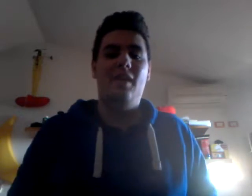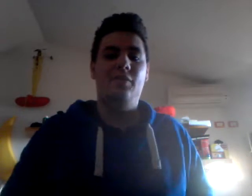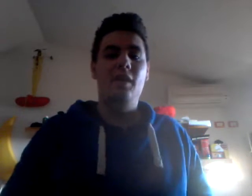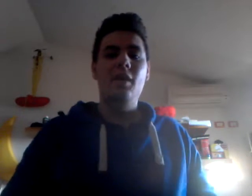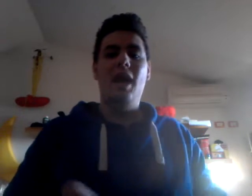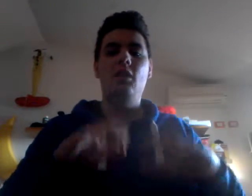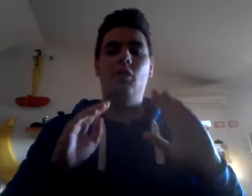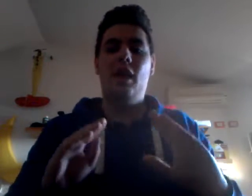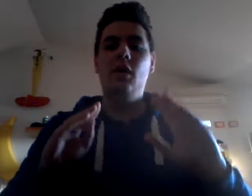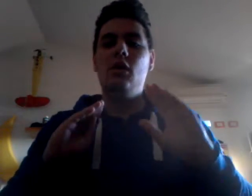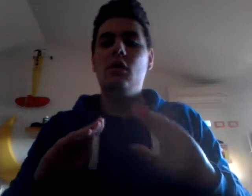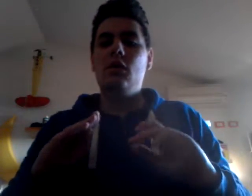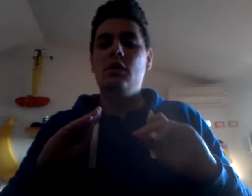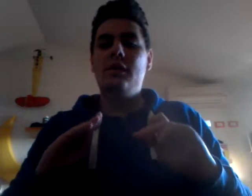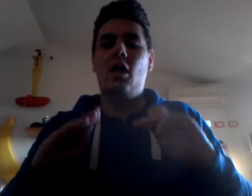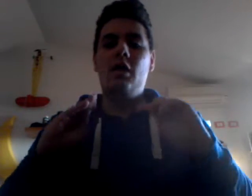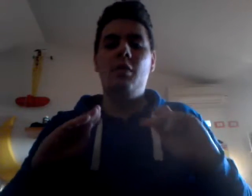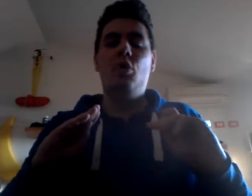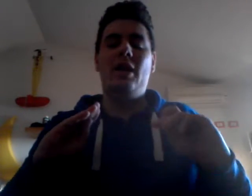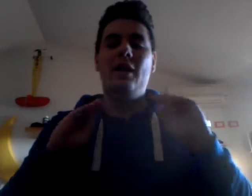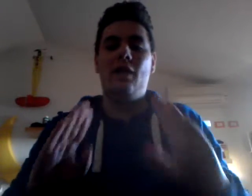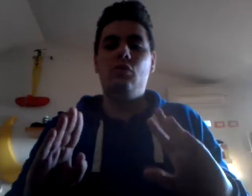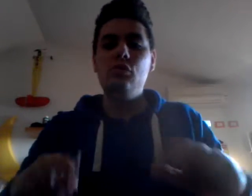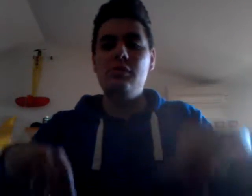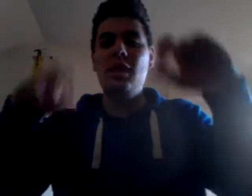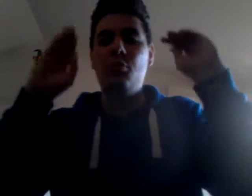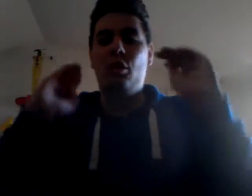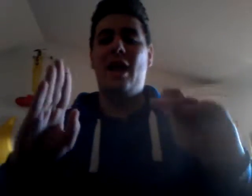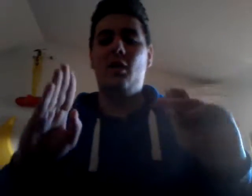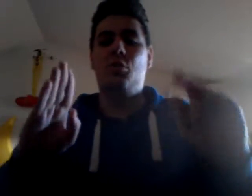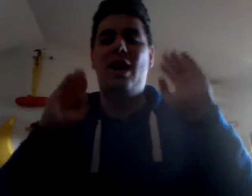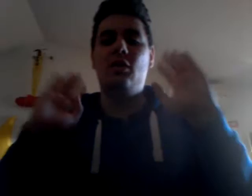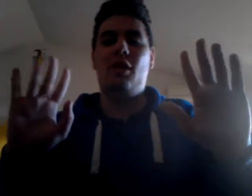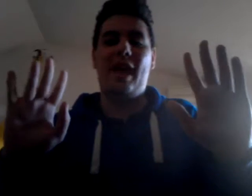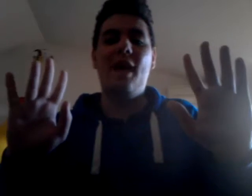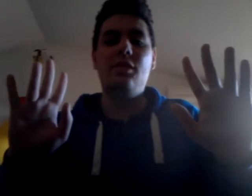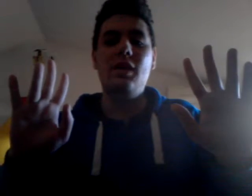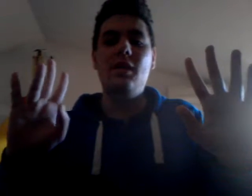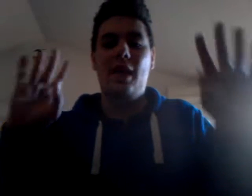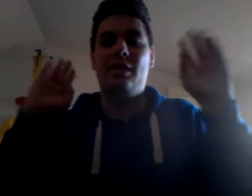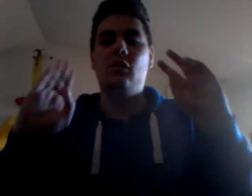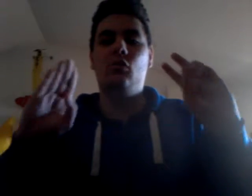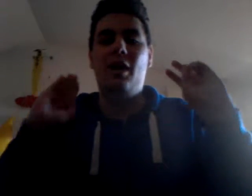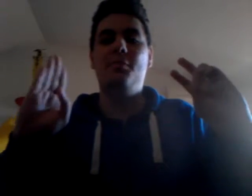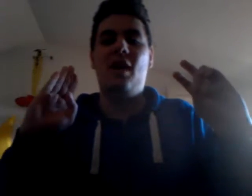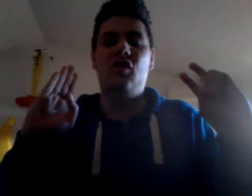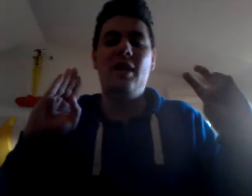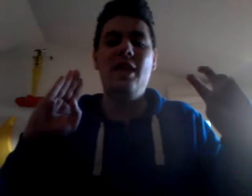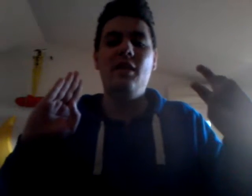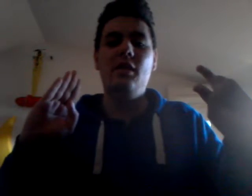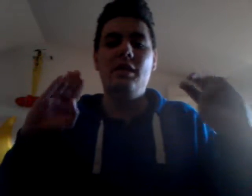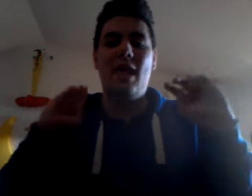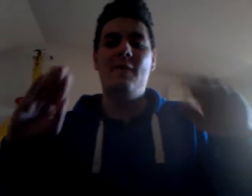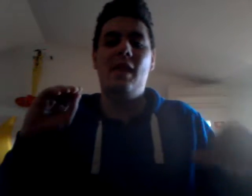2017. Allora darò il buon anno a tutti, buon anno ragazzi, è stato un bel piacere di avere un